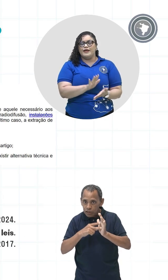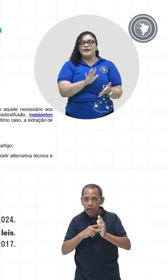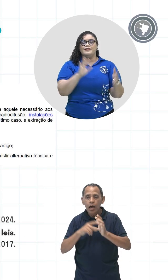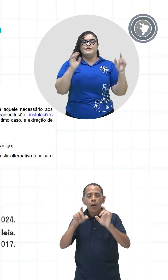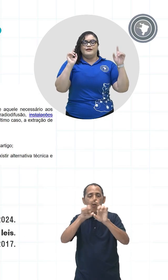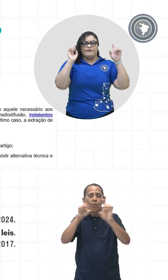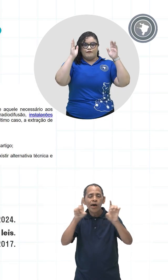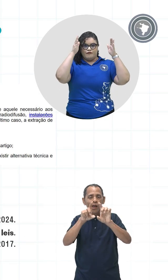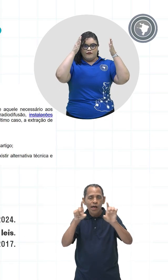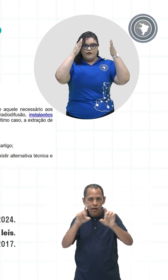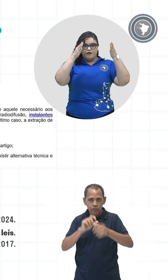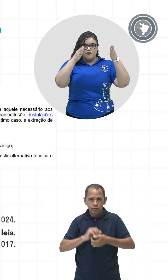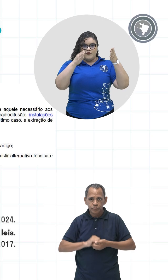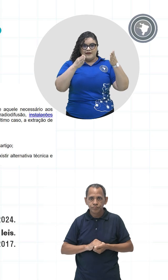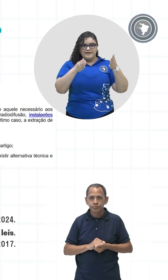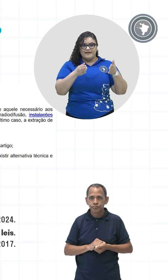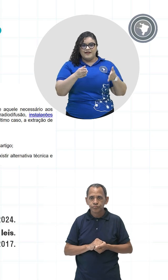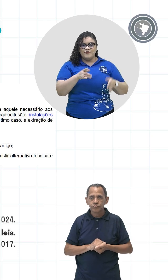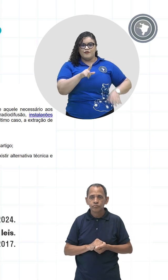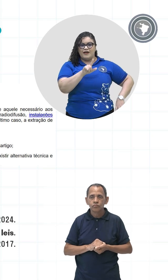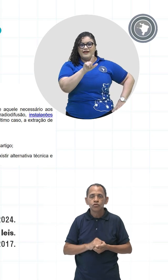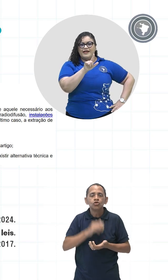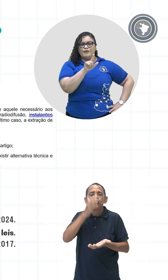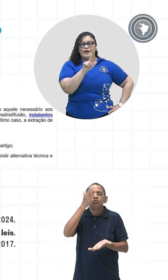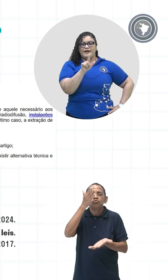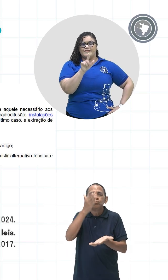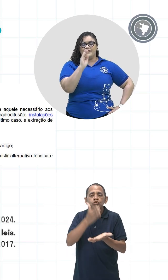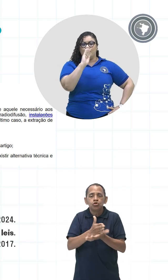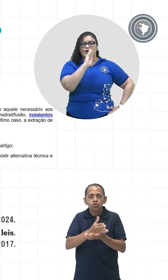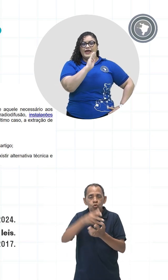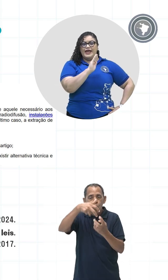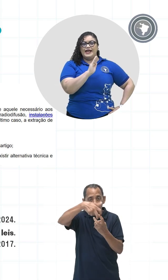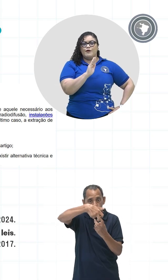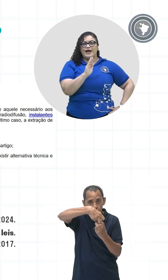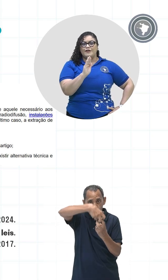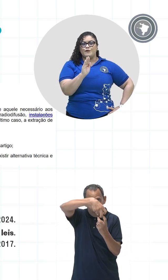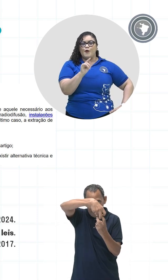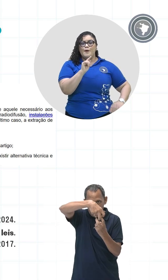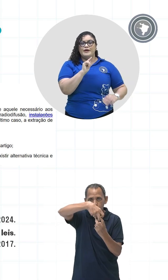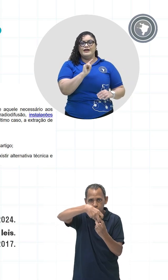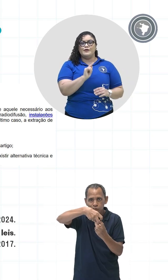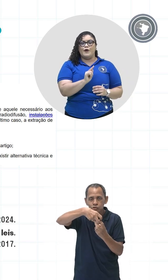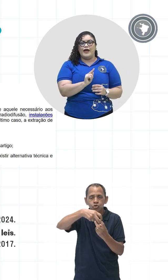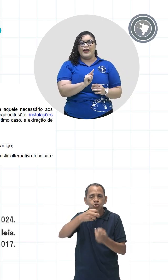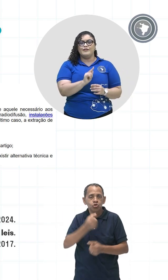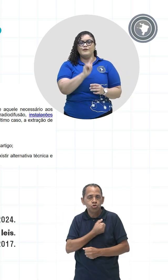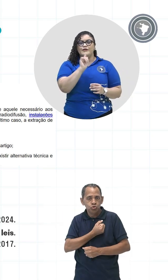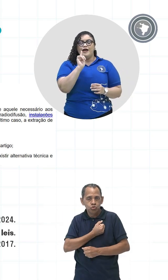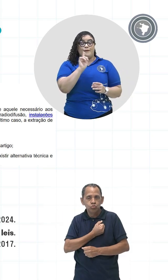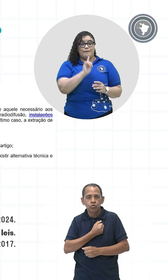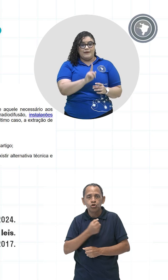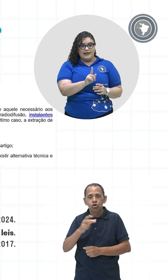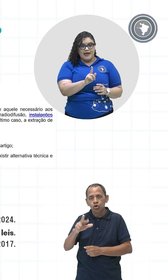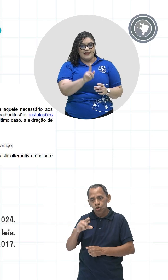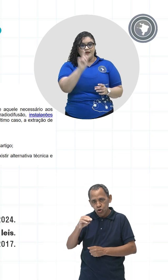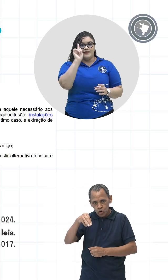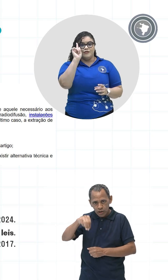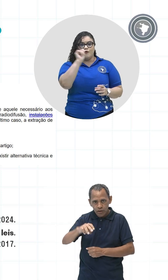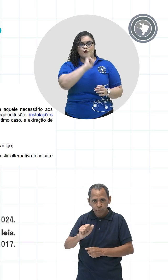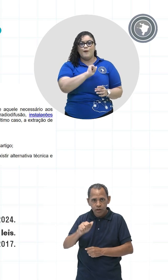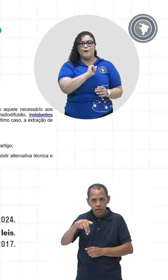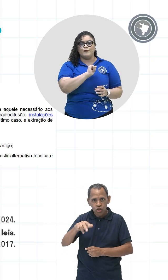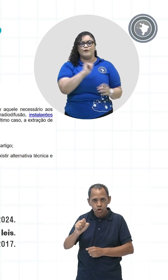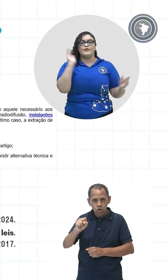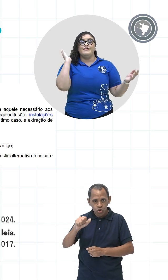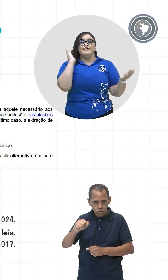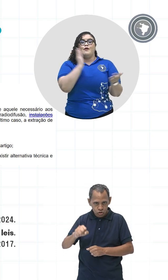artigo aí dividiu em incisos, olha aí a numeração em algarismo romano, correto? E aí,